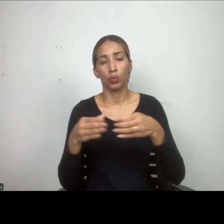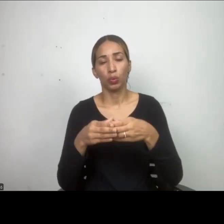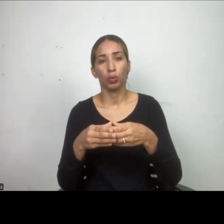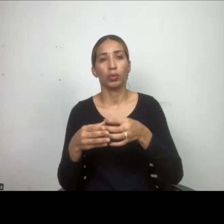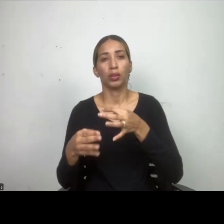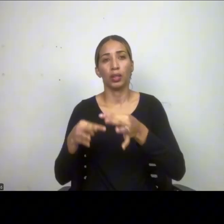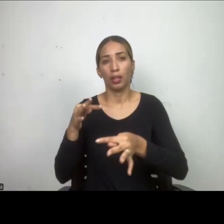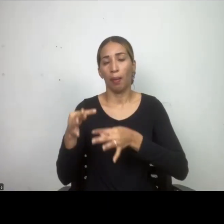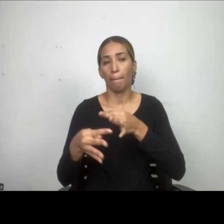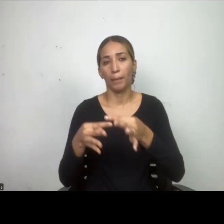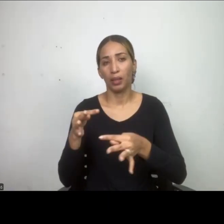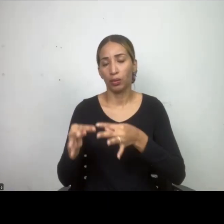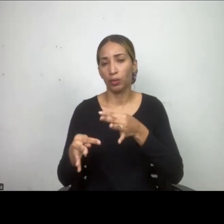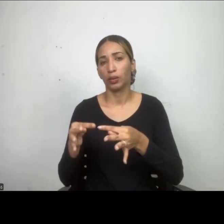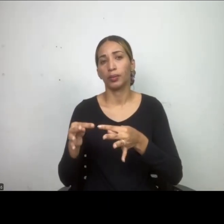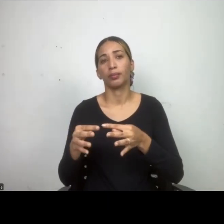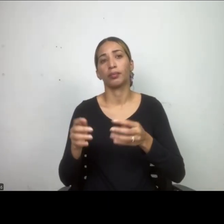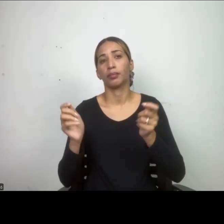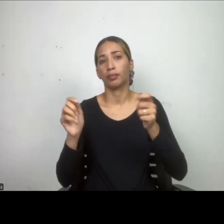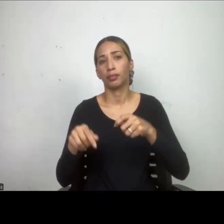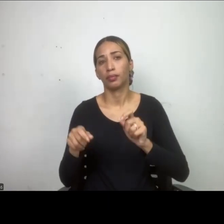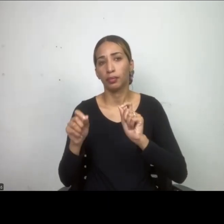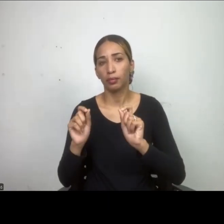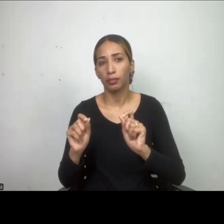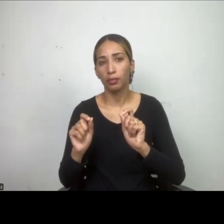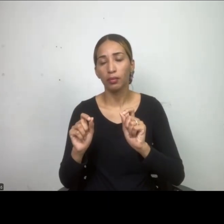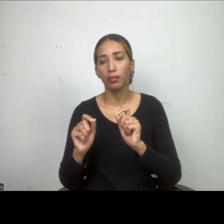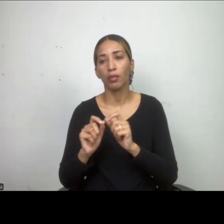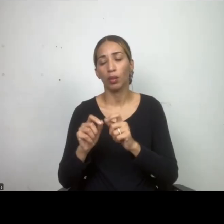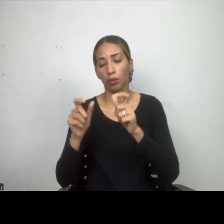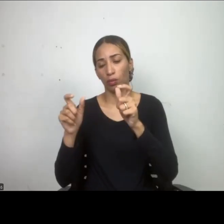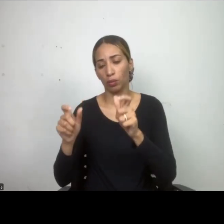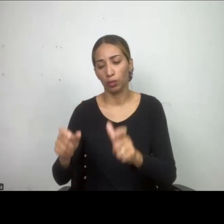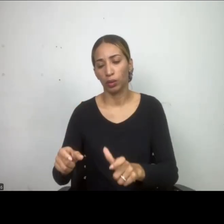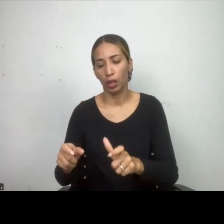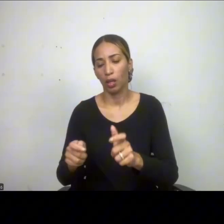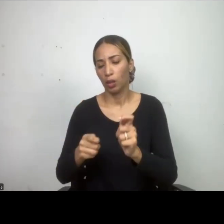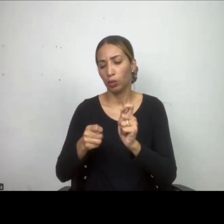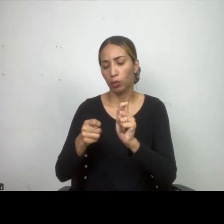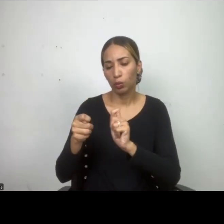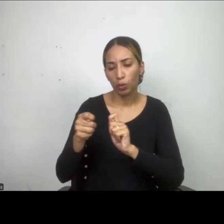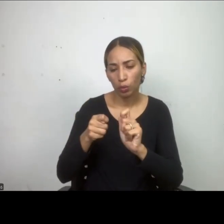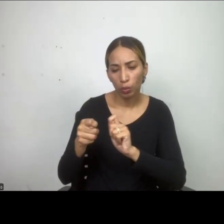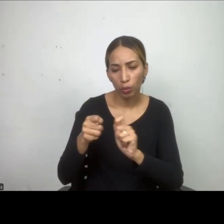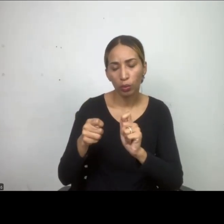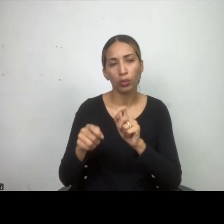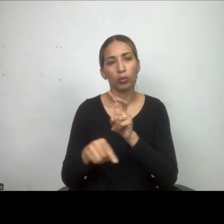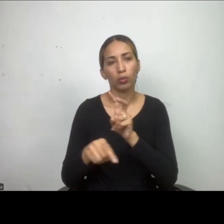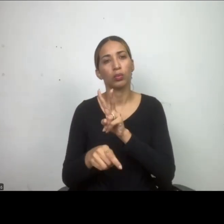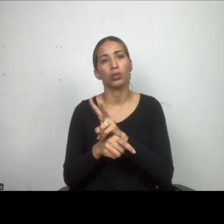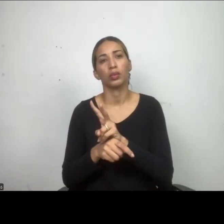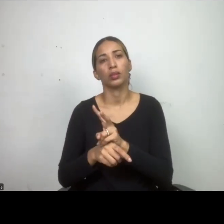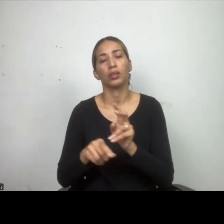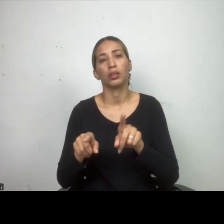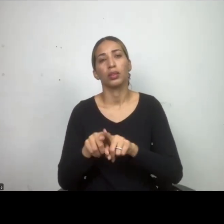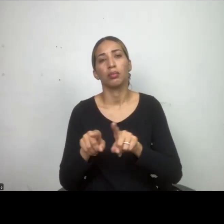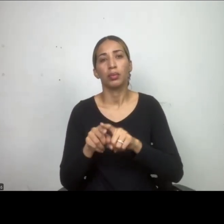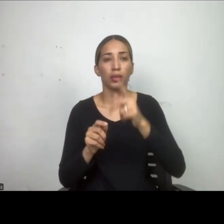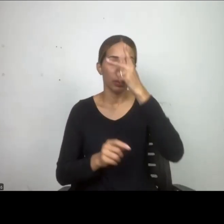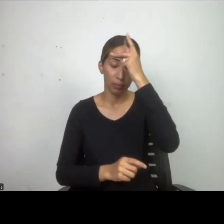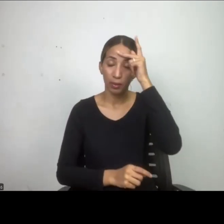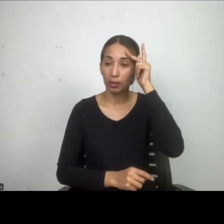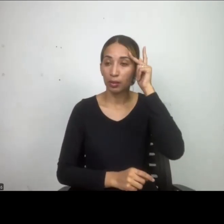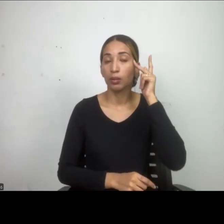apontadas como locais que reforçam a lógica da segregação, do controle, né, e principalmente de usuários de álcool, crack e